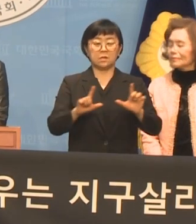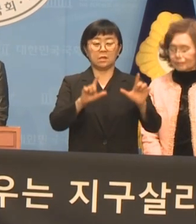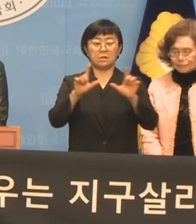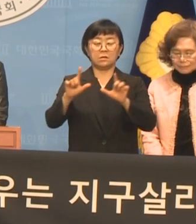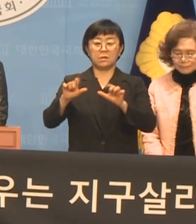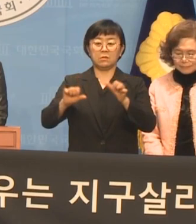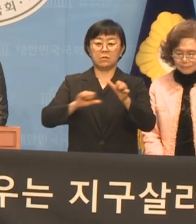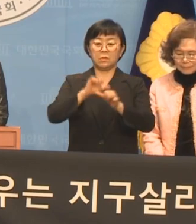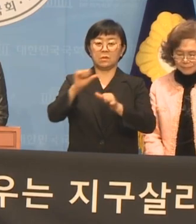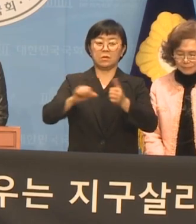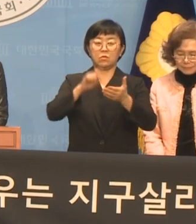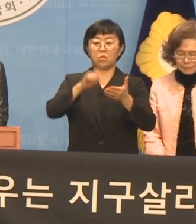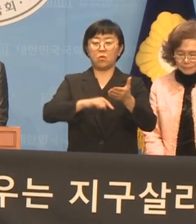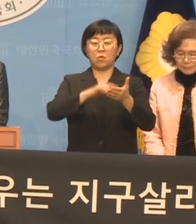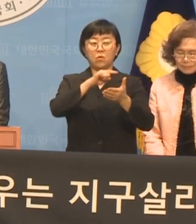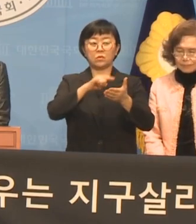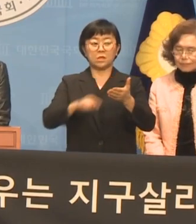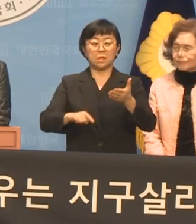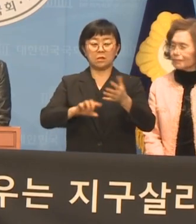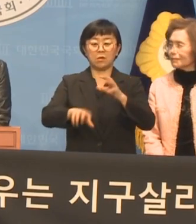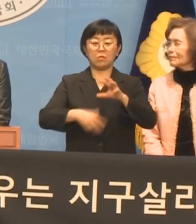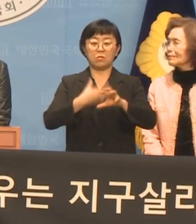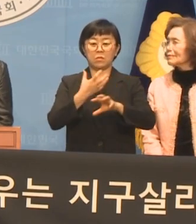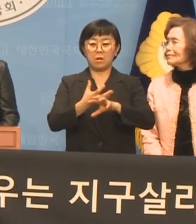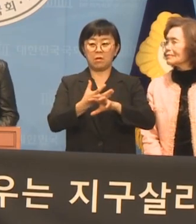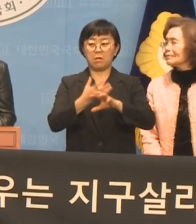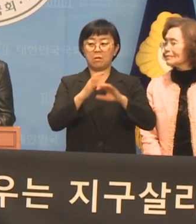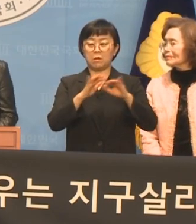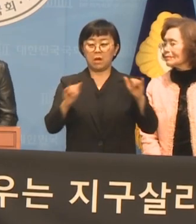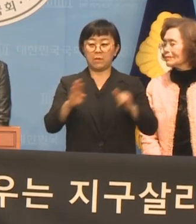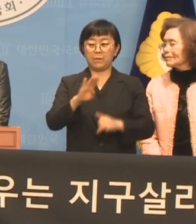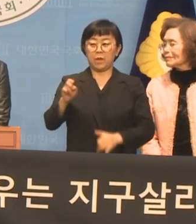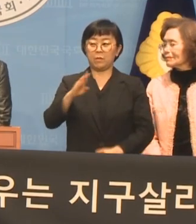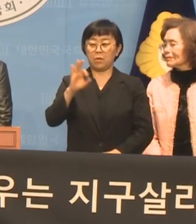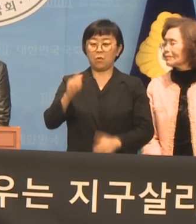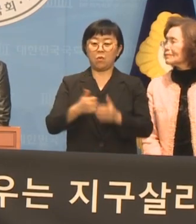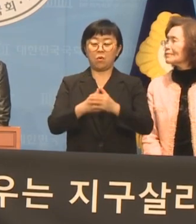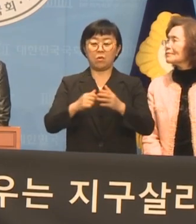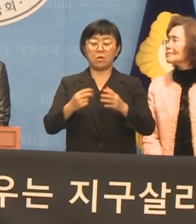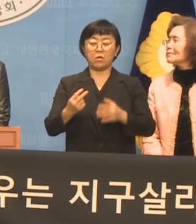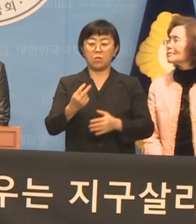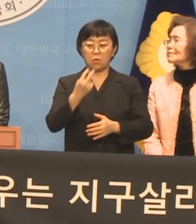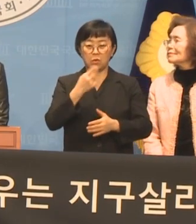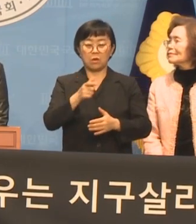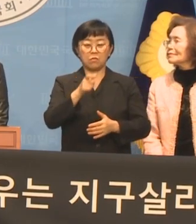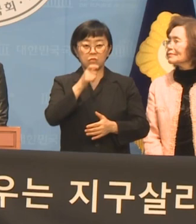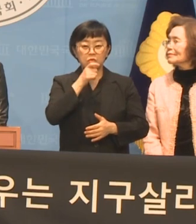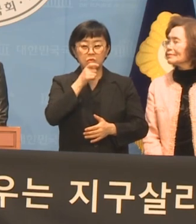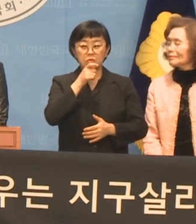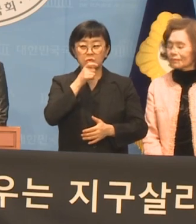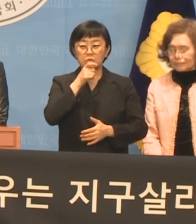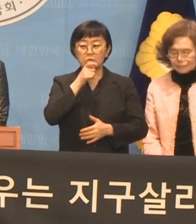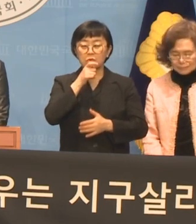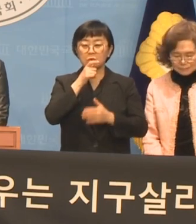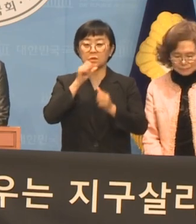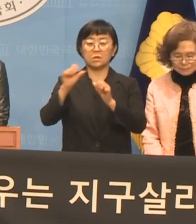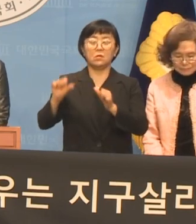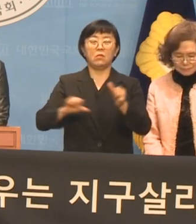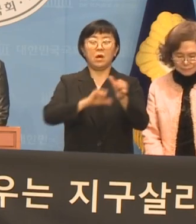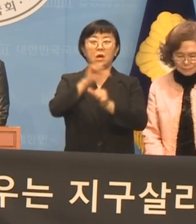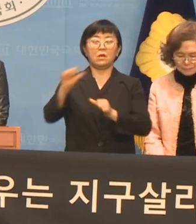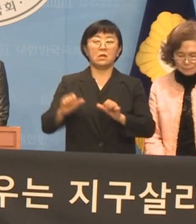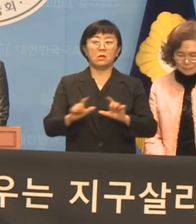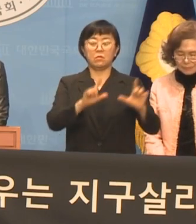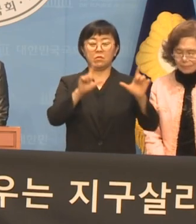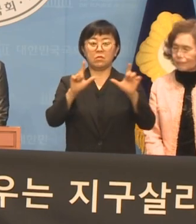생태보상혁명가 배병호, 공기와 물과 땅에 부상하는 생태보상혁명